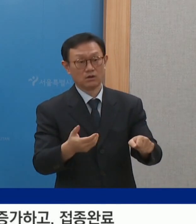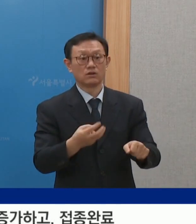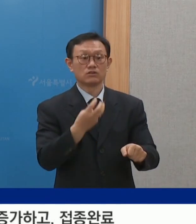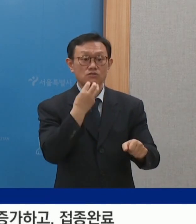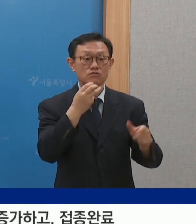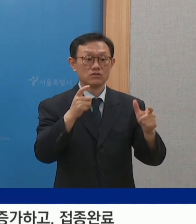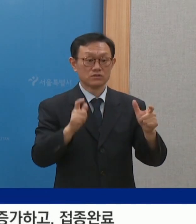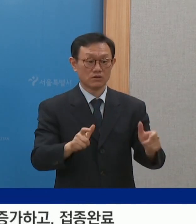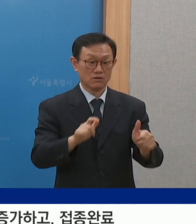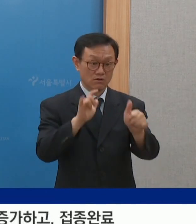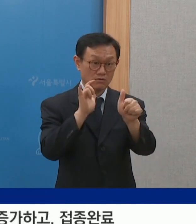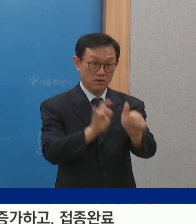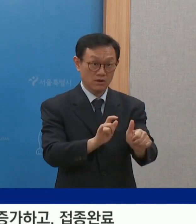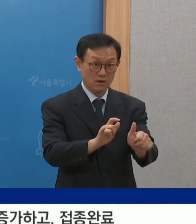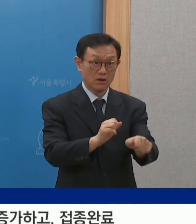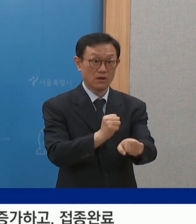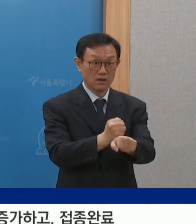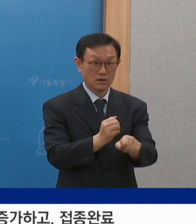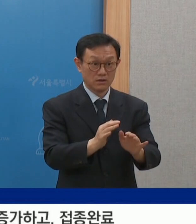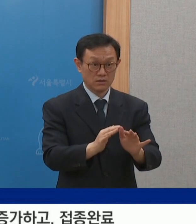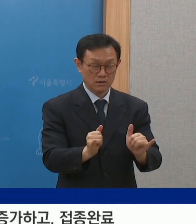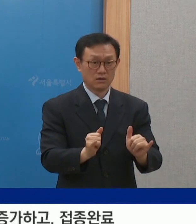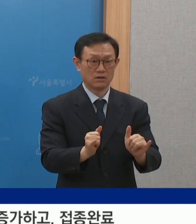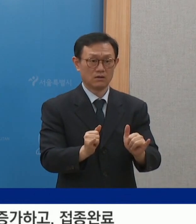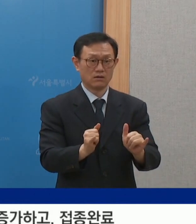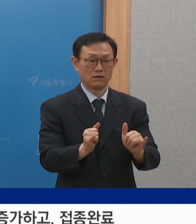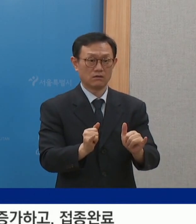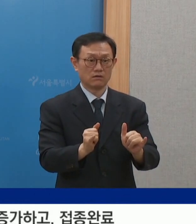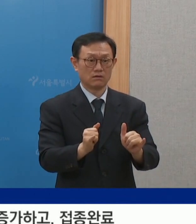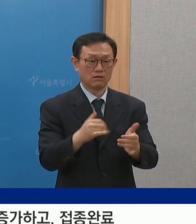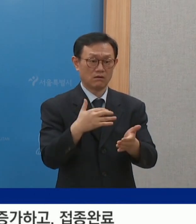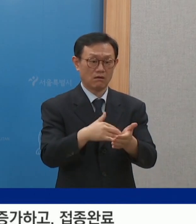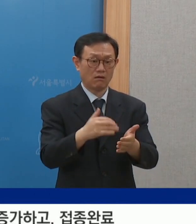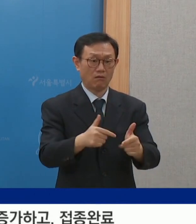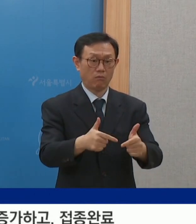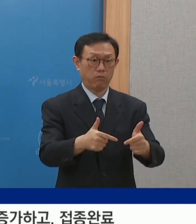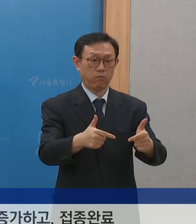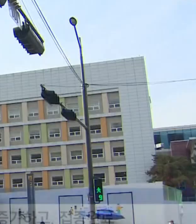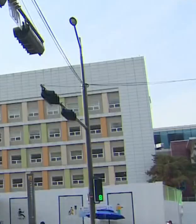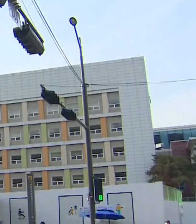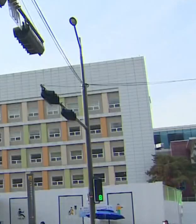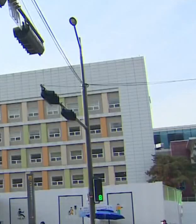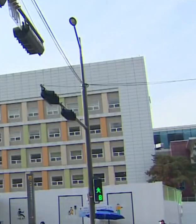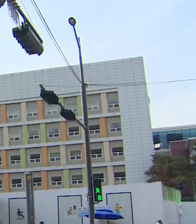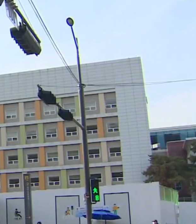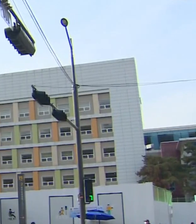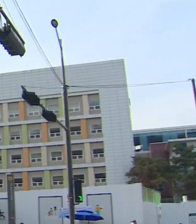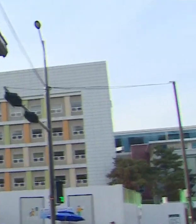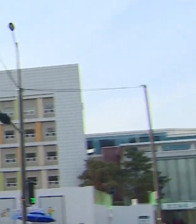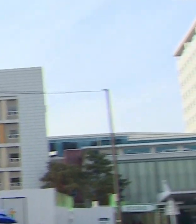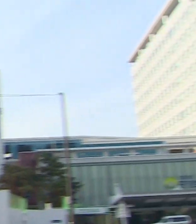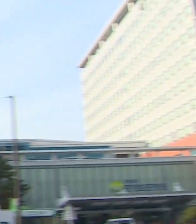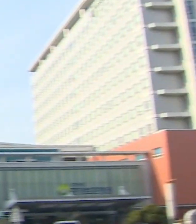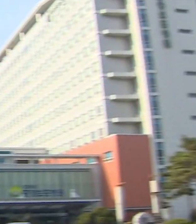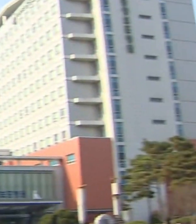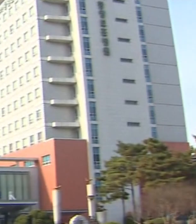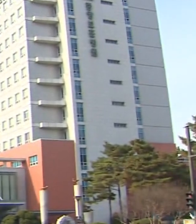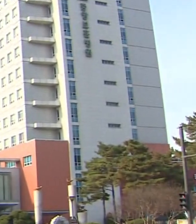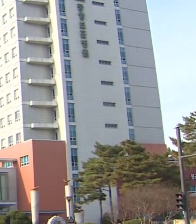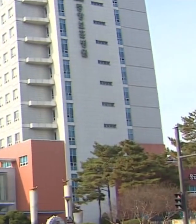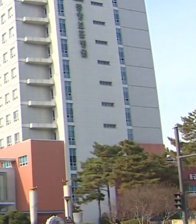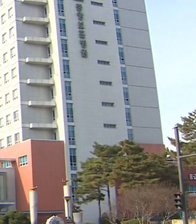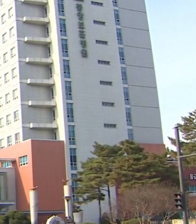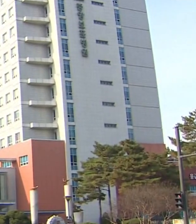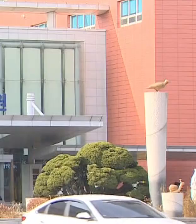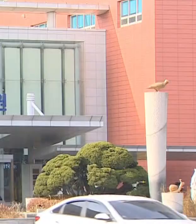확진자가 최다 발생하며 증가세가 커지고 있습니다. 집단 감염의 여파도 수그러들지